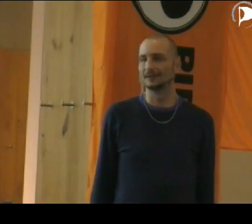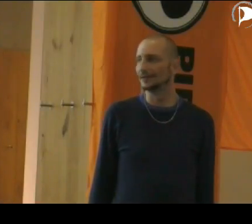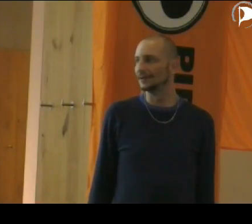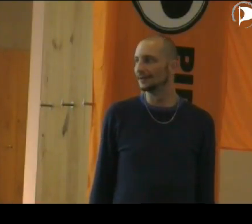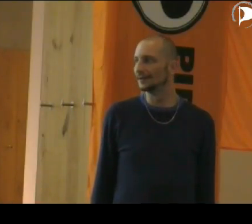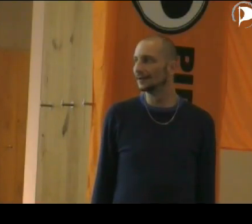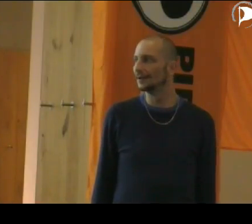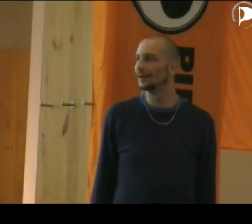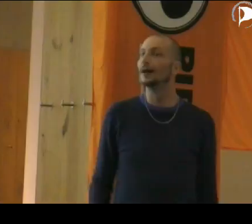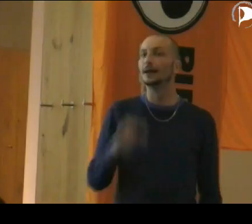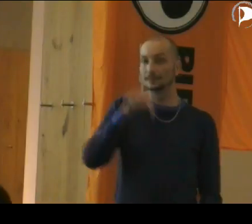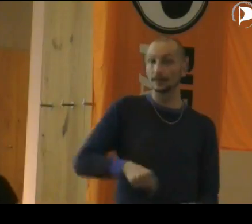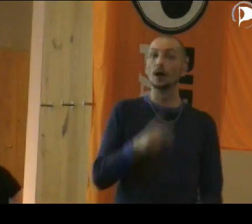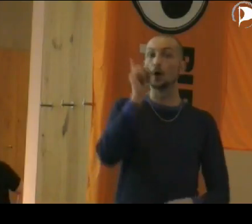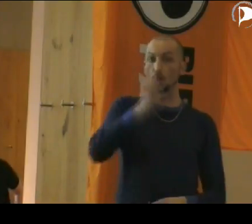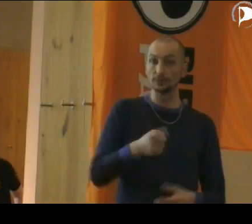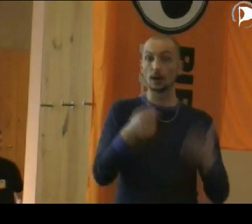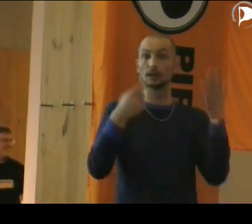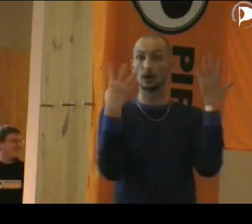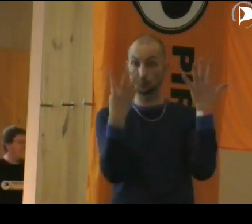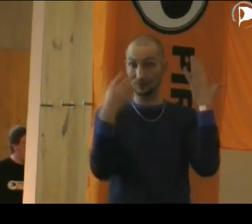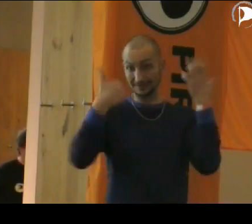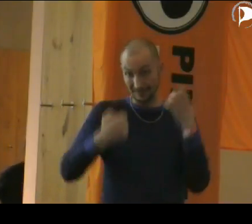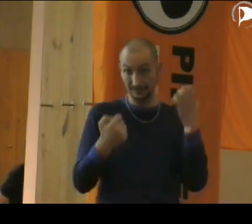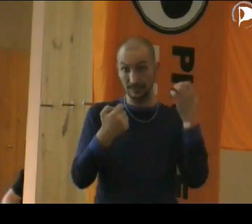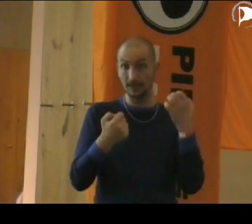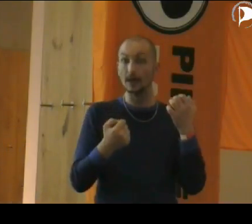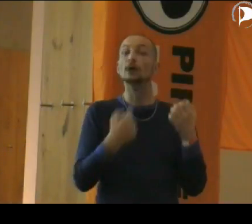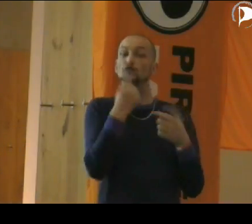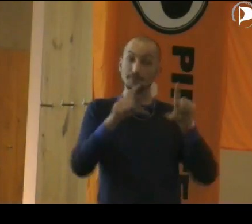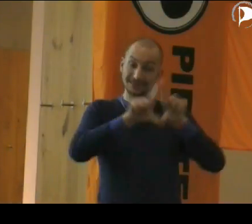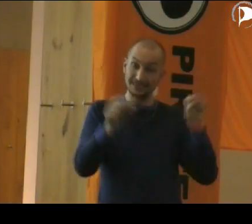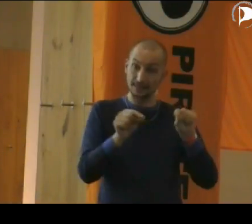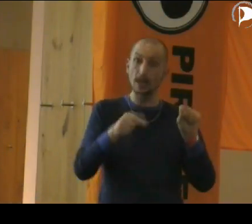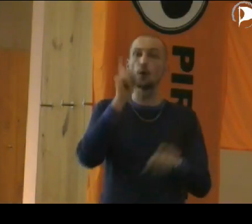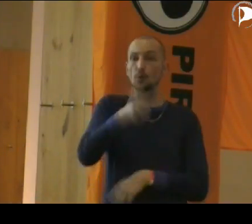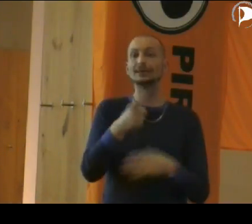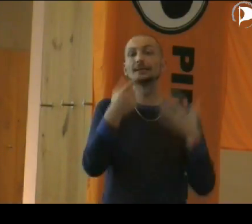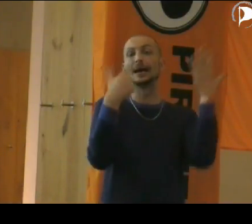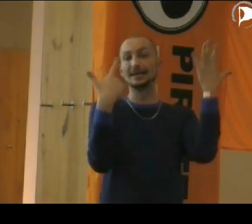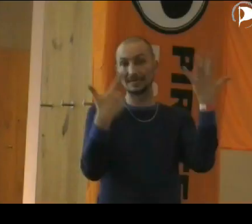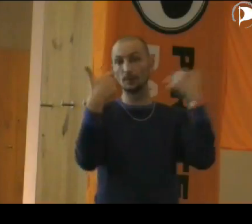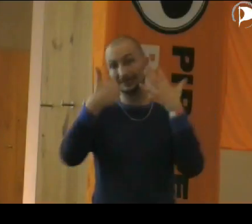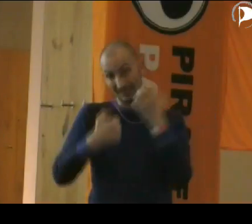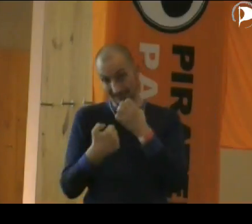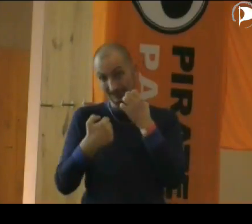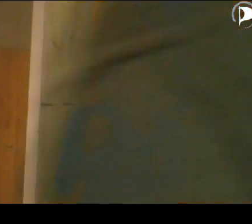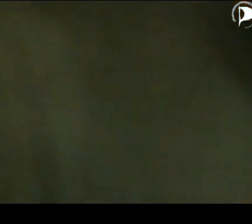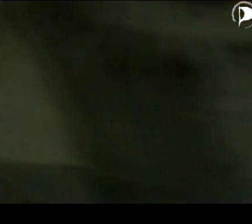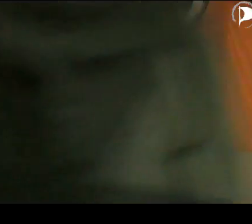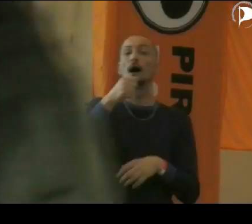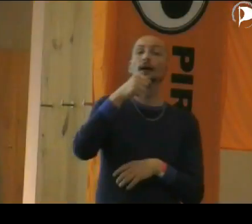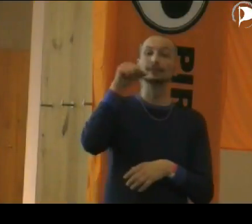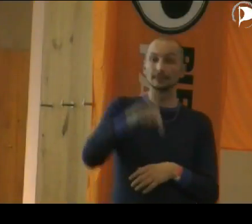es war 179 ausgegebenen stimmzettel kommen 67 könnte das war unglücklich nein-stimme